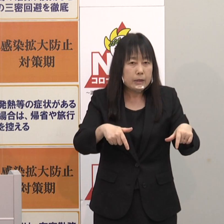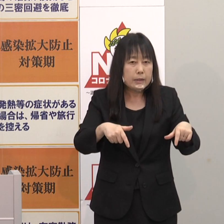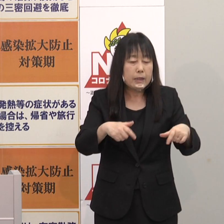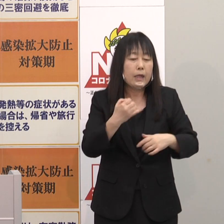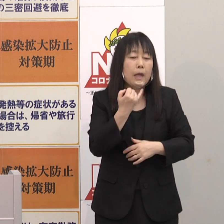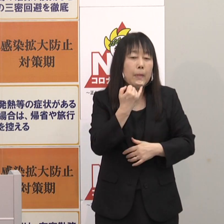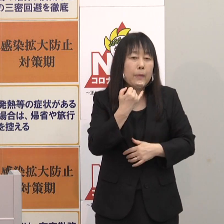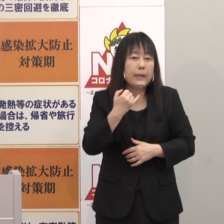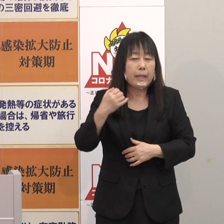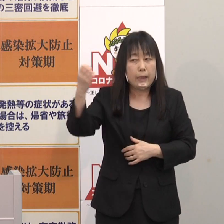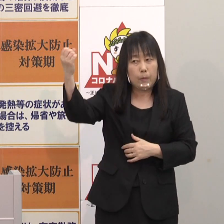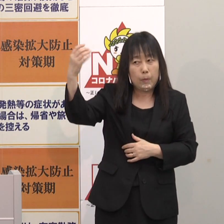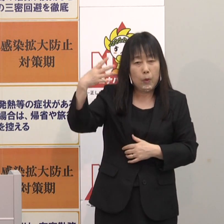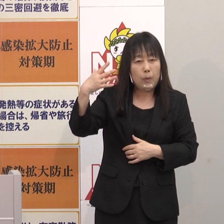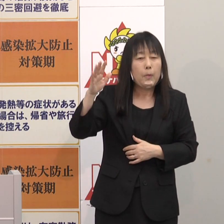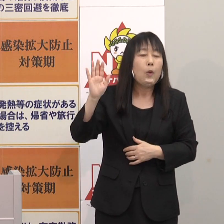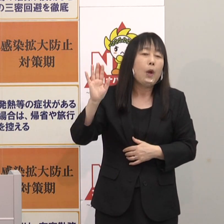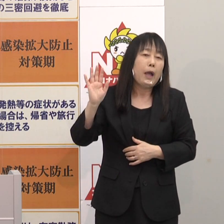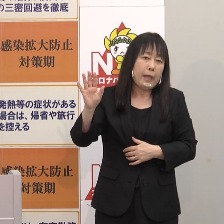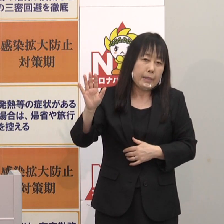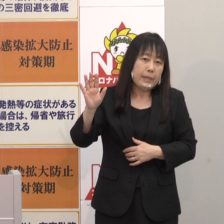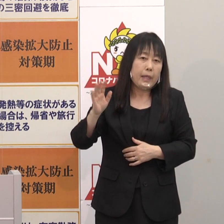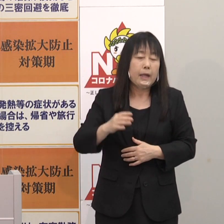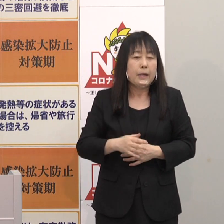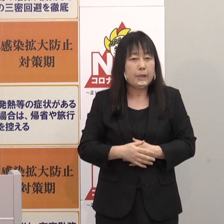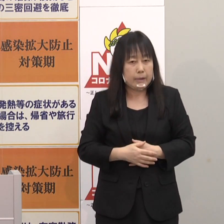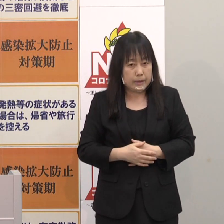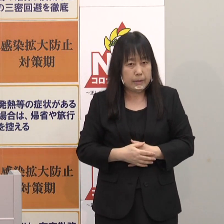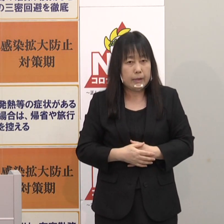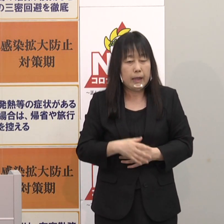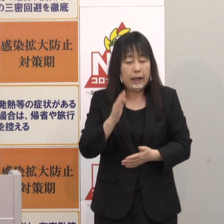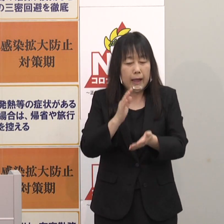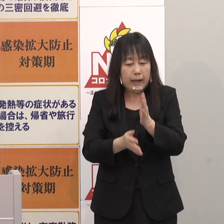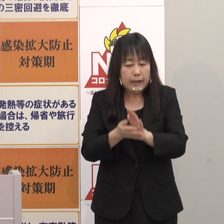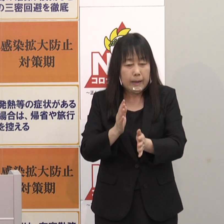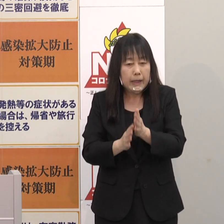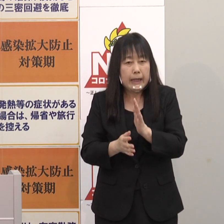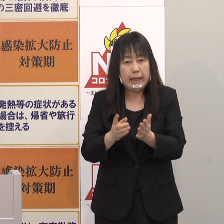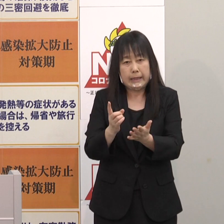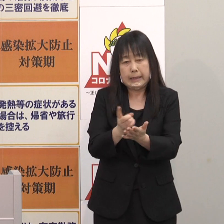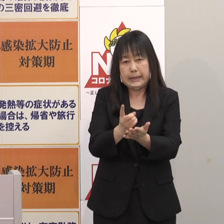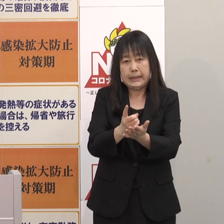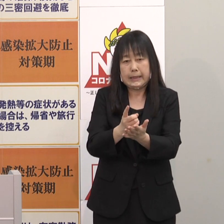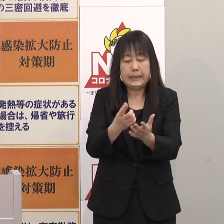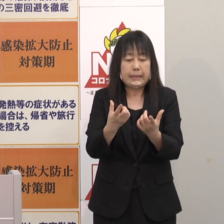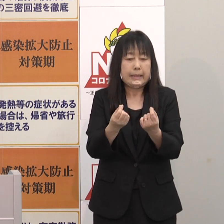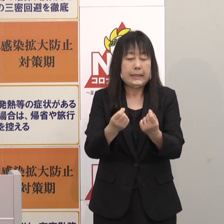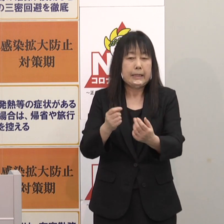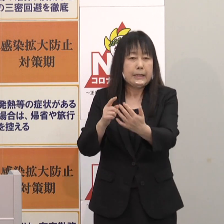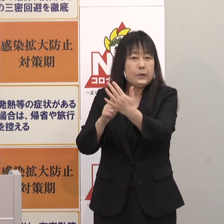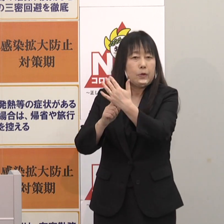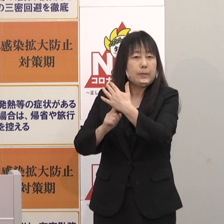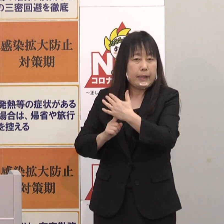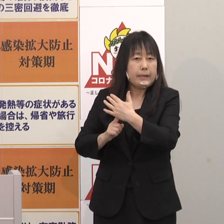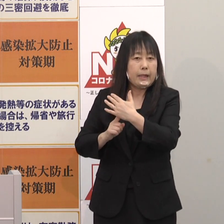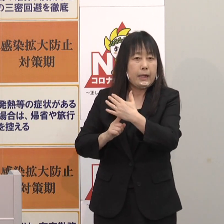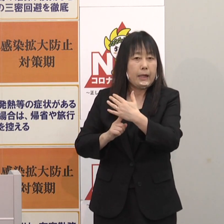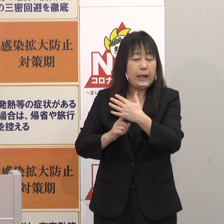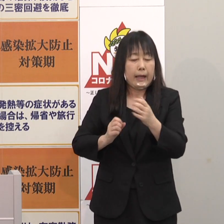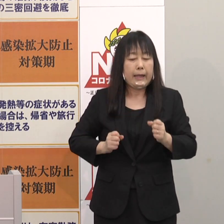改めて指針として、体育の授業ではマスク着用が必要ないというのを明記して示し